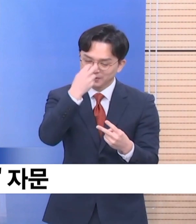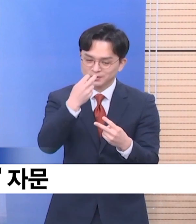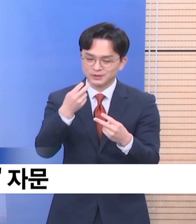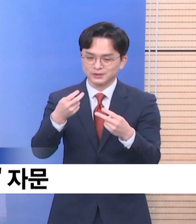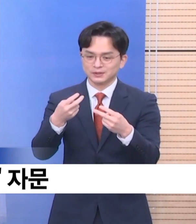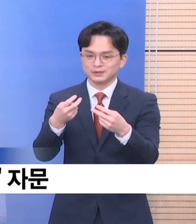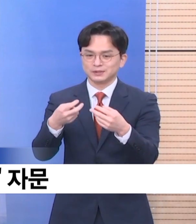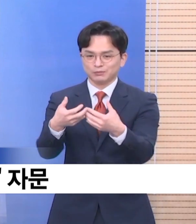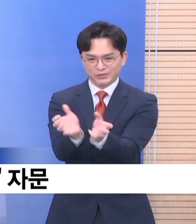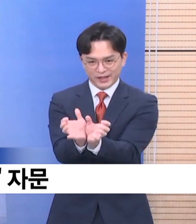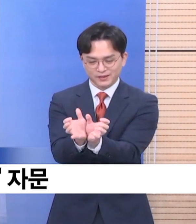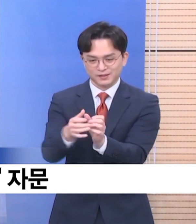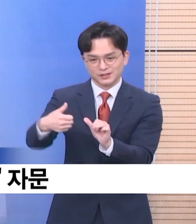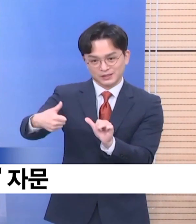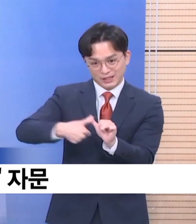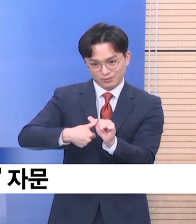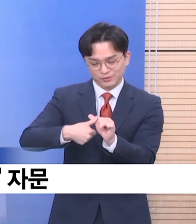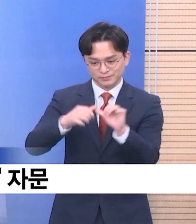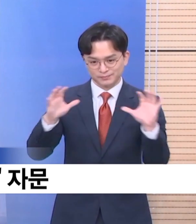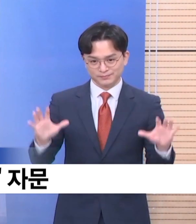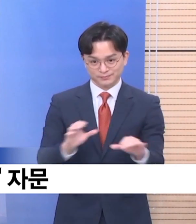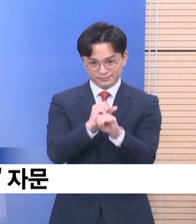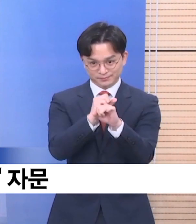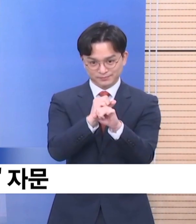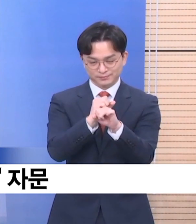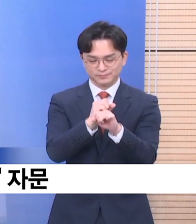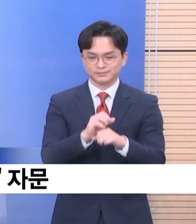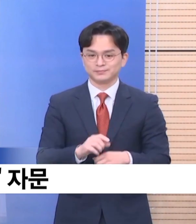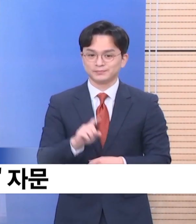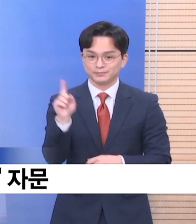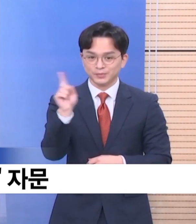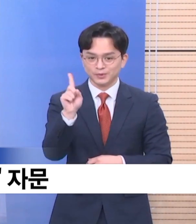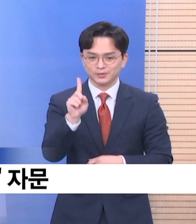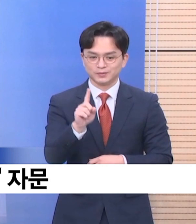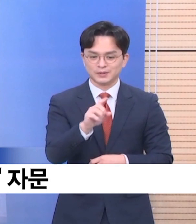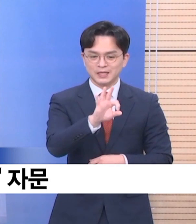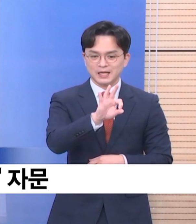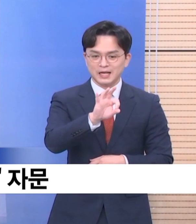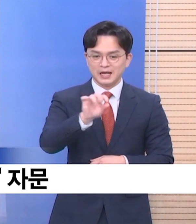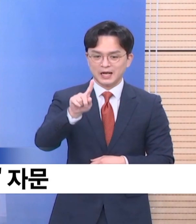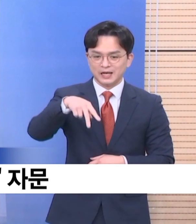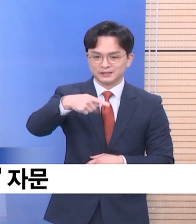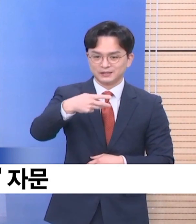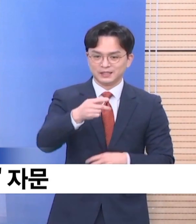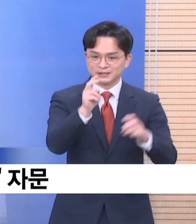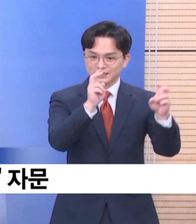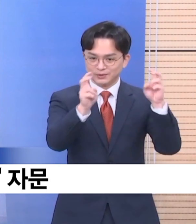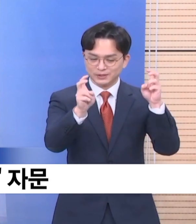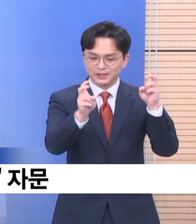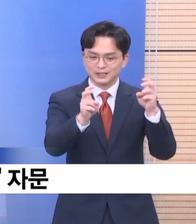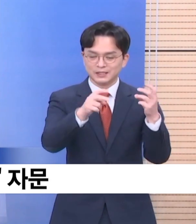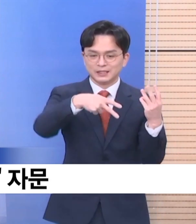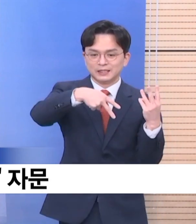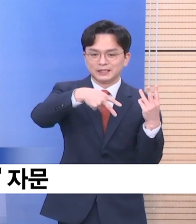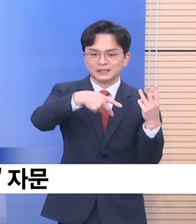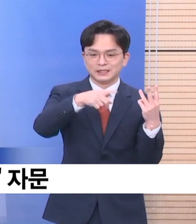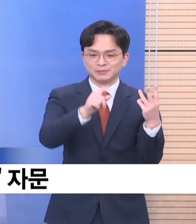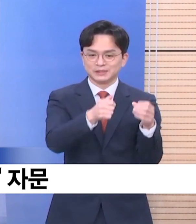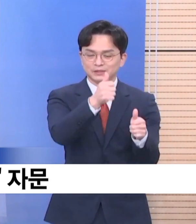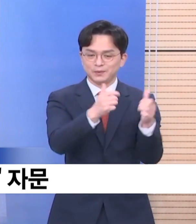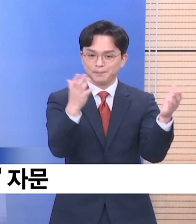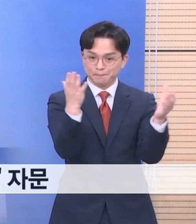중인 임상 시험 결과 등을 제출하는 조건으로 품목 허가할 수 있을 것으로